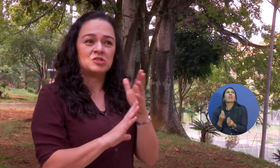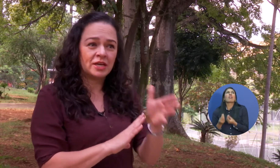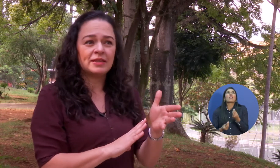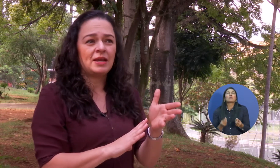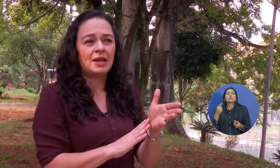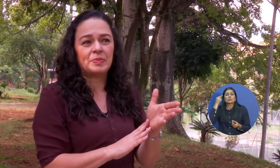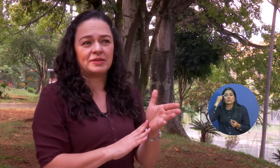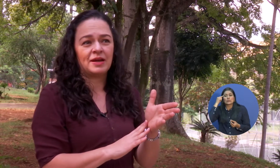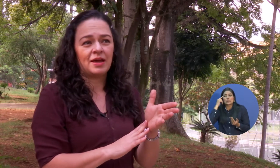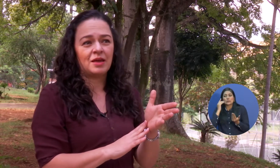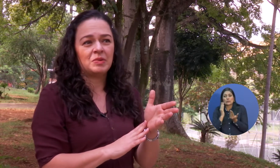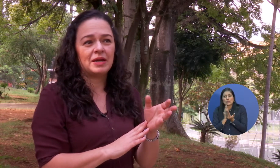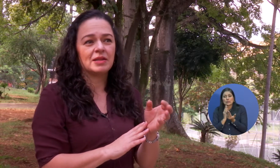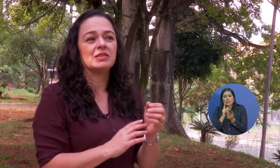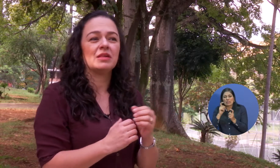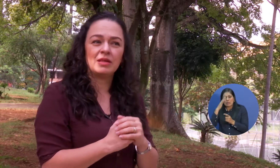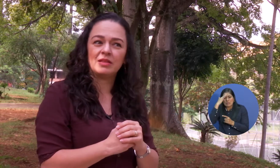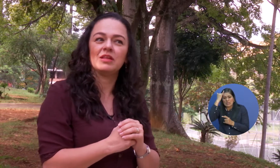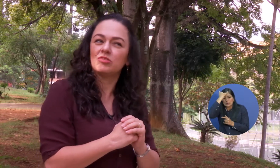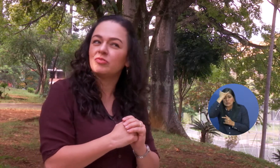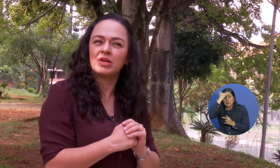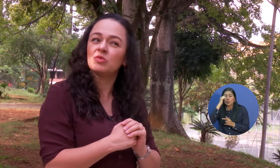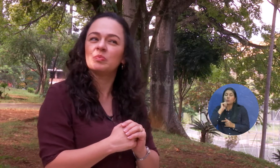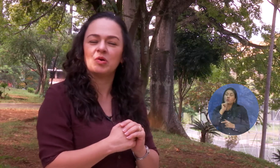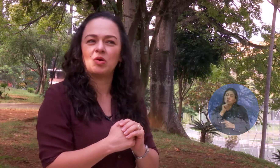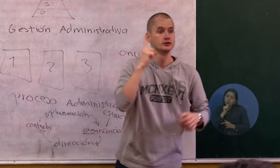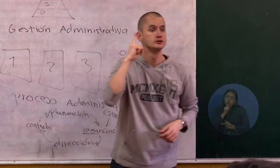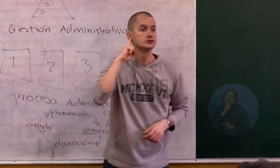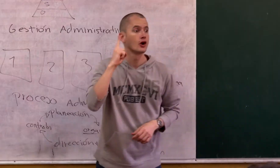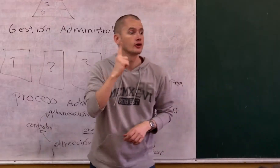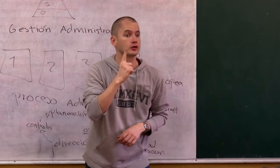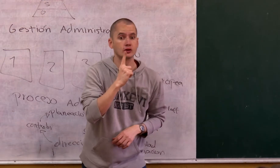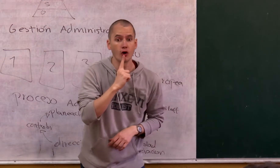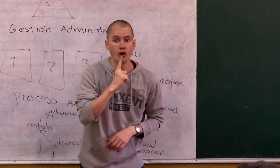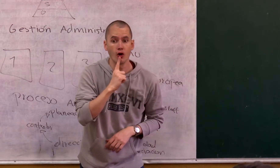se proyectan en la parte académica, sí sufren un poco.